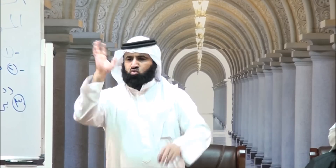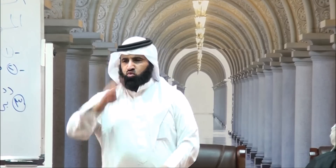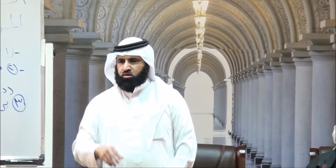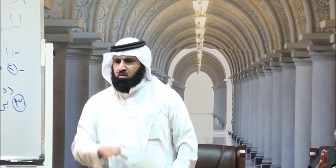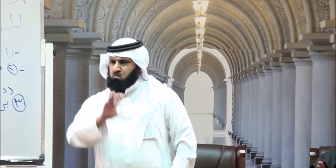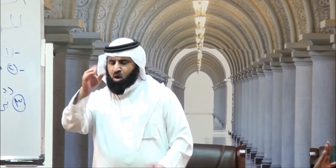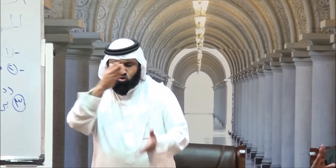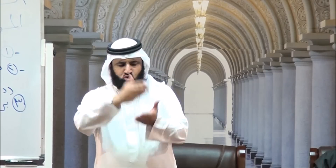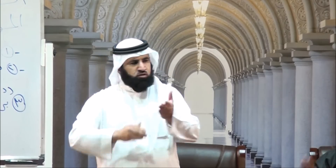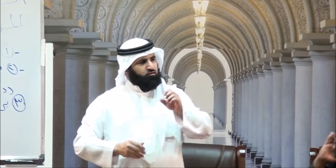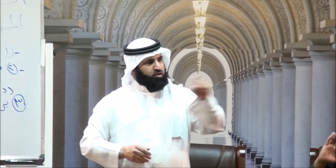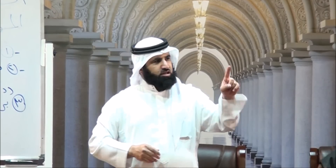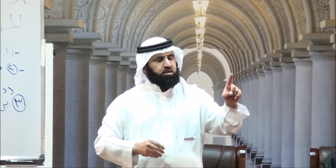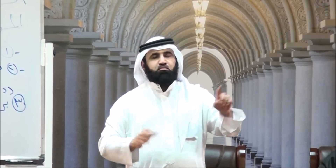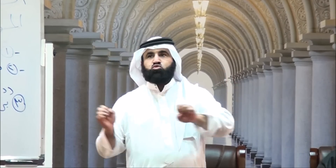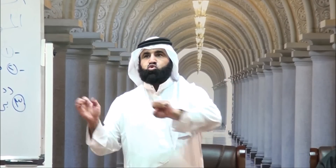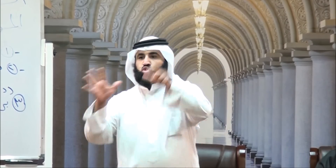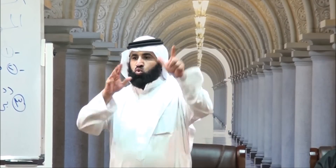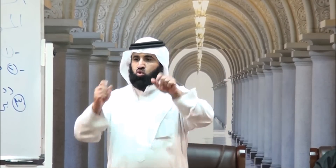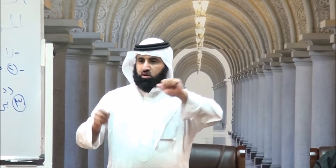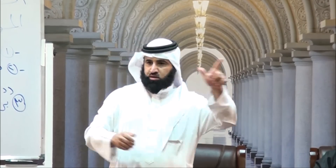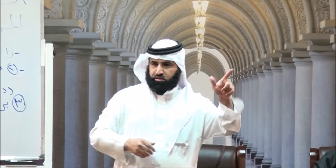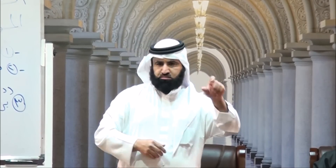كل راتب تعطي أمك وأبوك